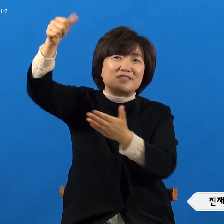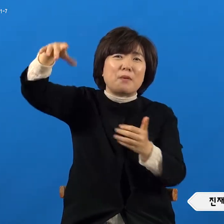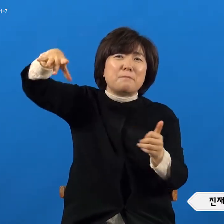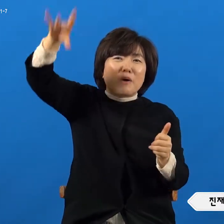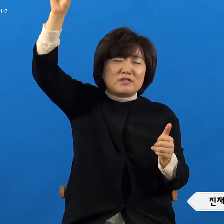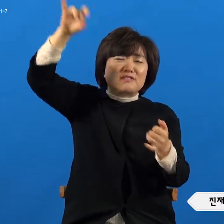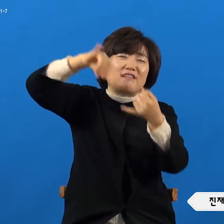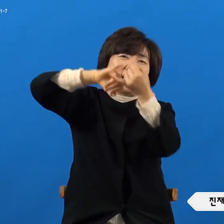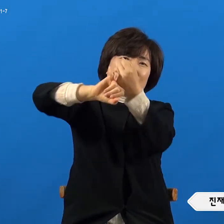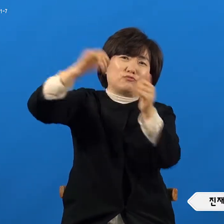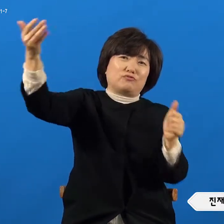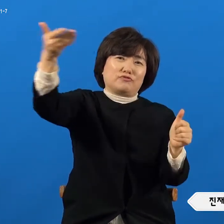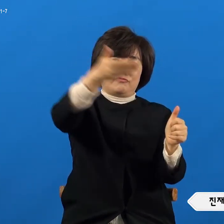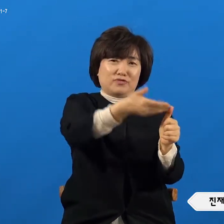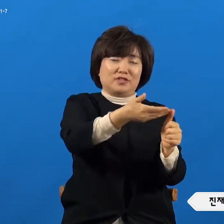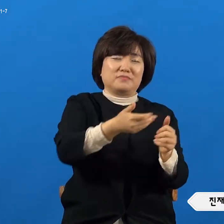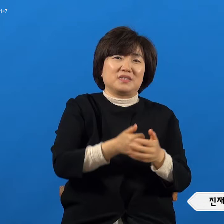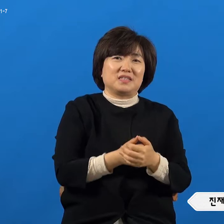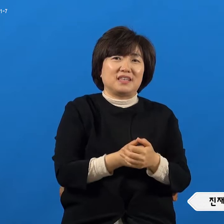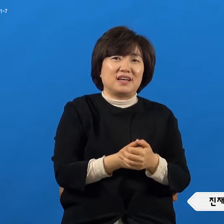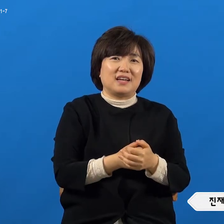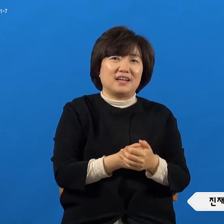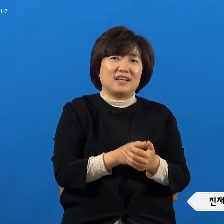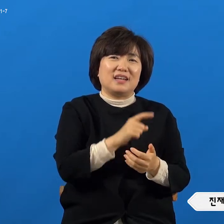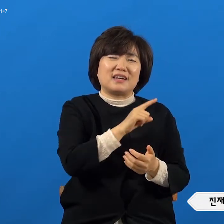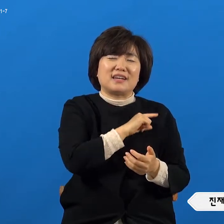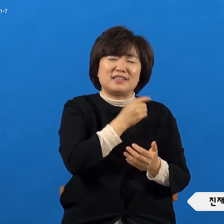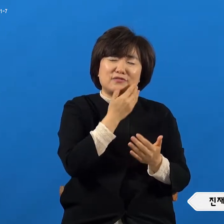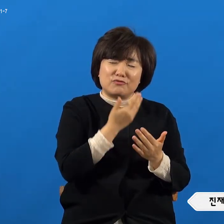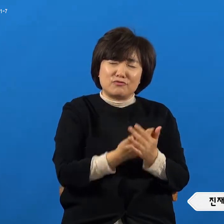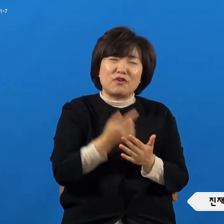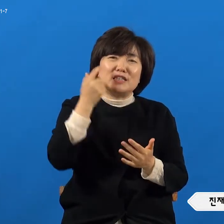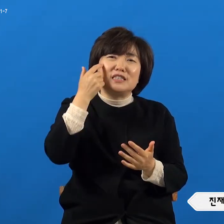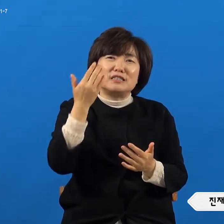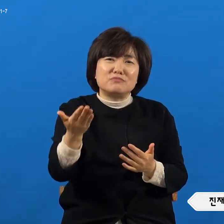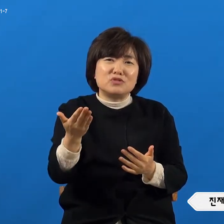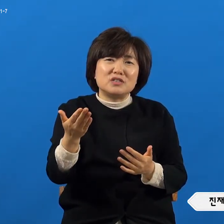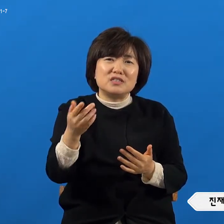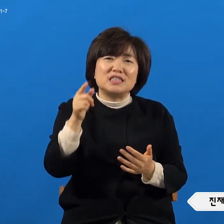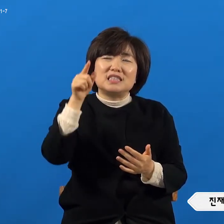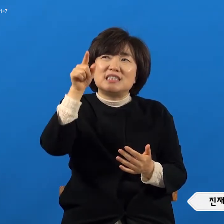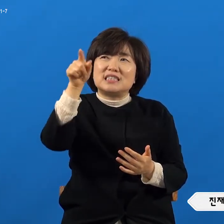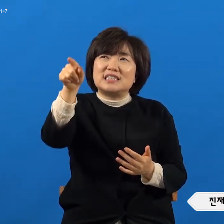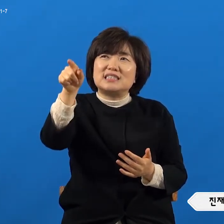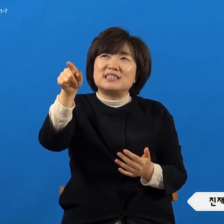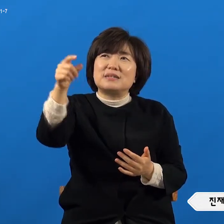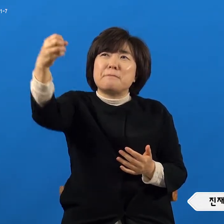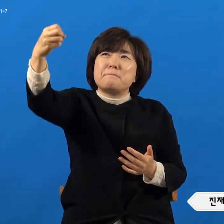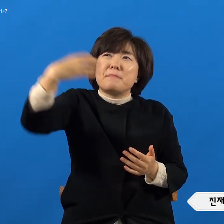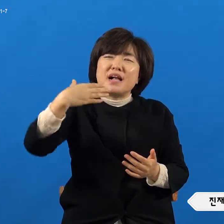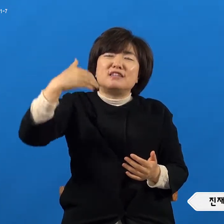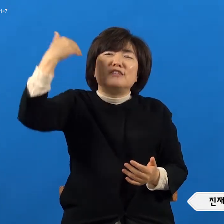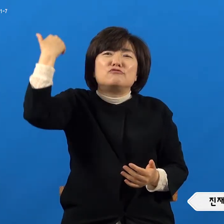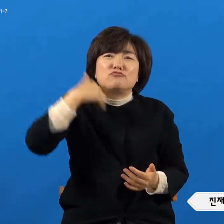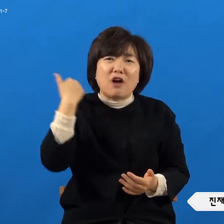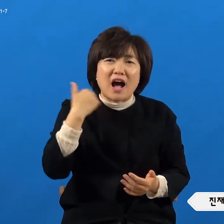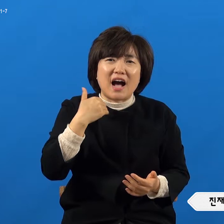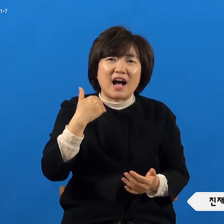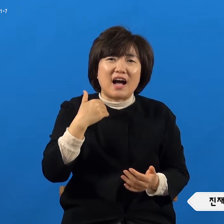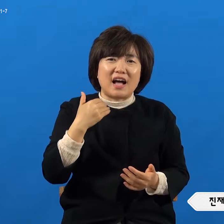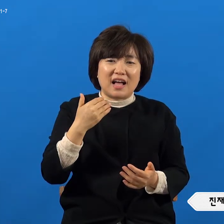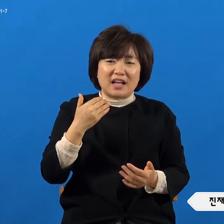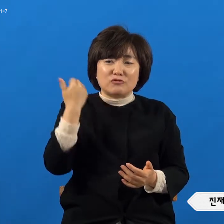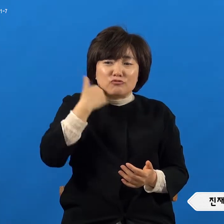먼저 약속하셨습니다. 가장 중요한 질문은 과연 이것을 말씀하신 이가 누구신가? 누구를